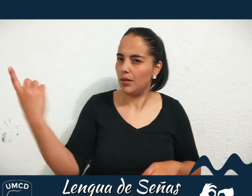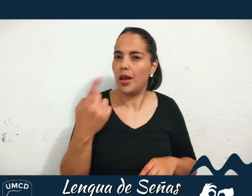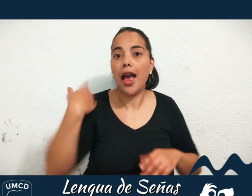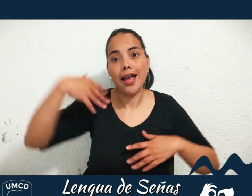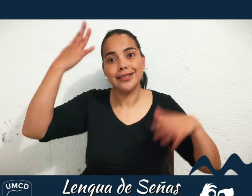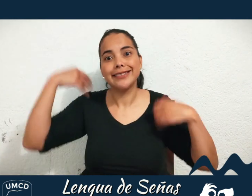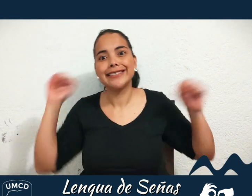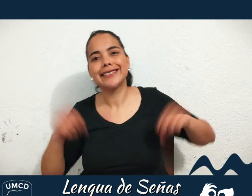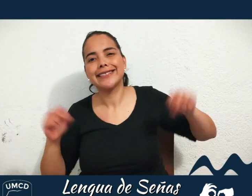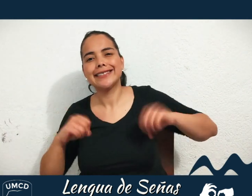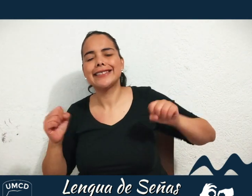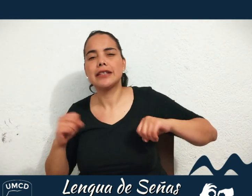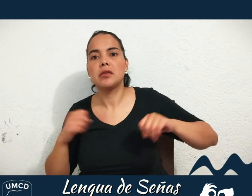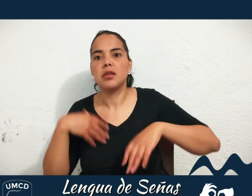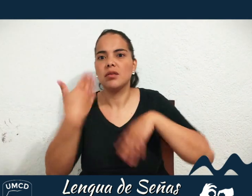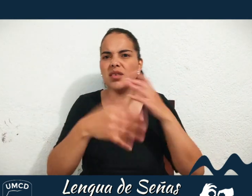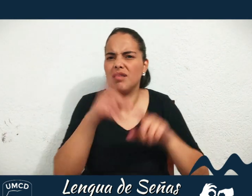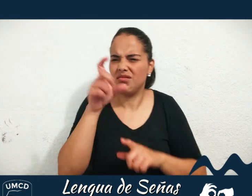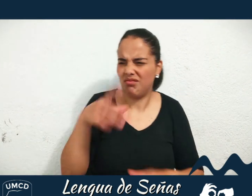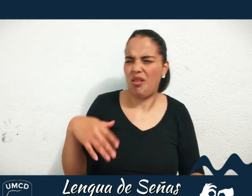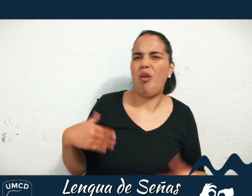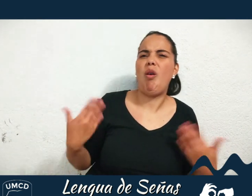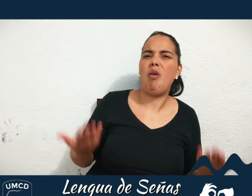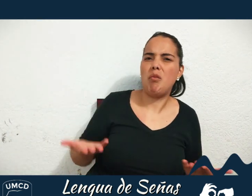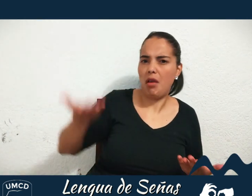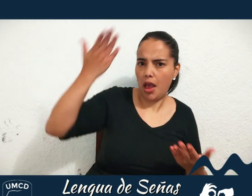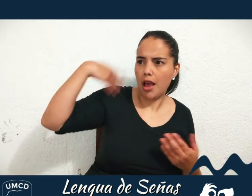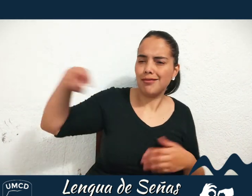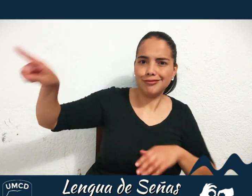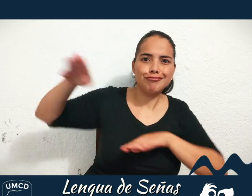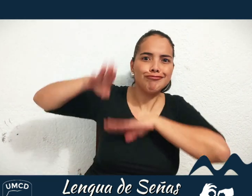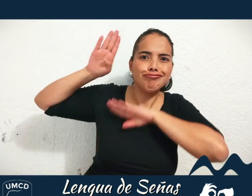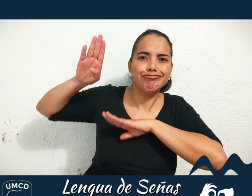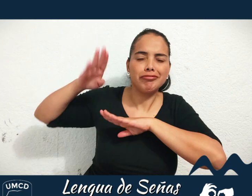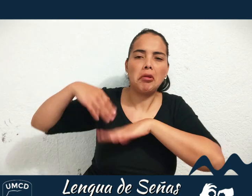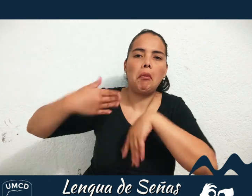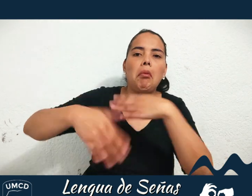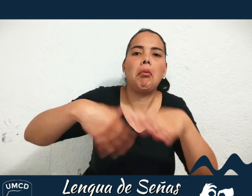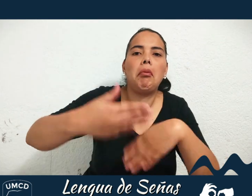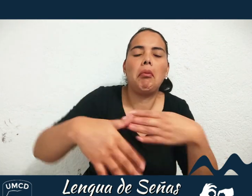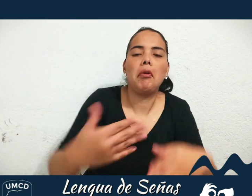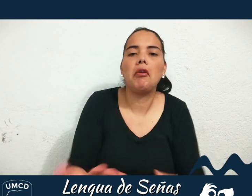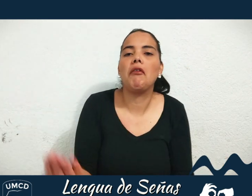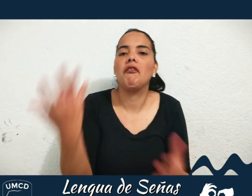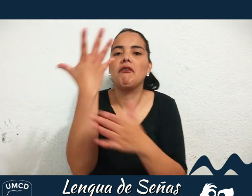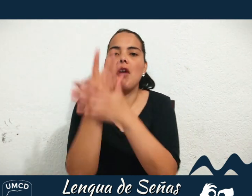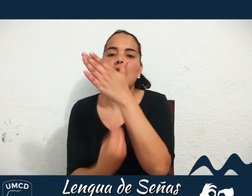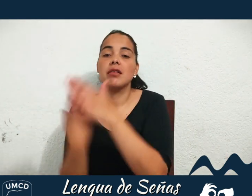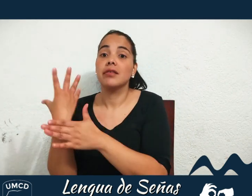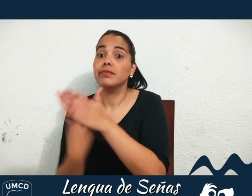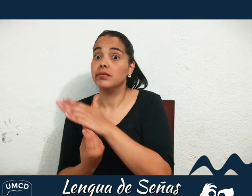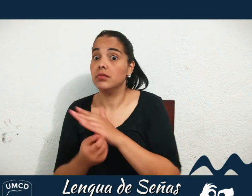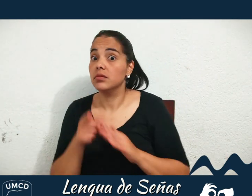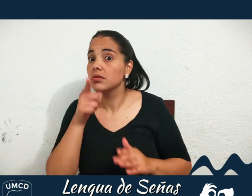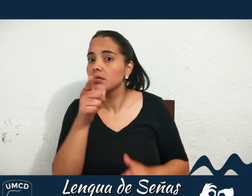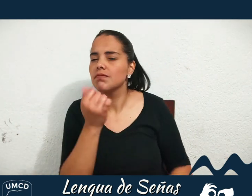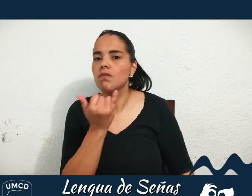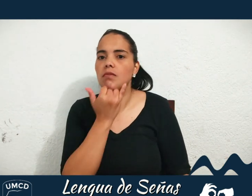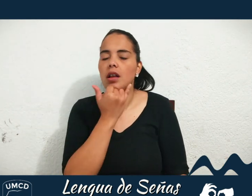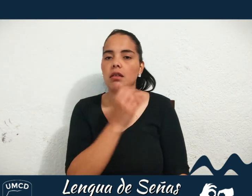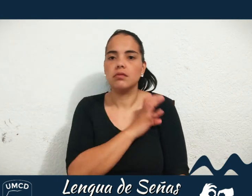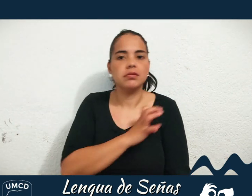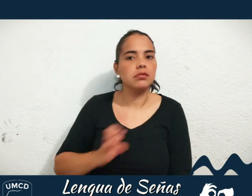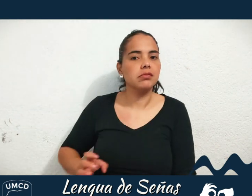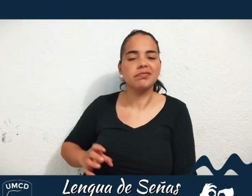nación, que hubiera traído desconfianza entre los hermanos, y no solamente eso, sino que hubiera sido una falta